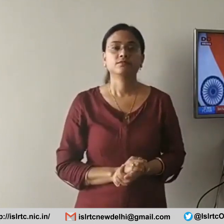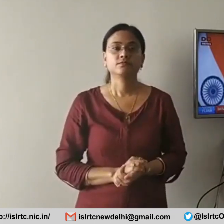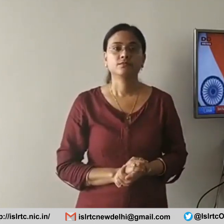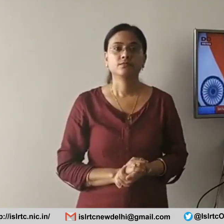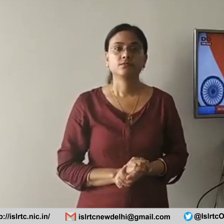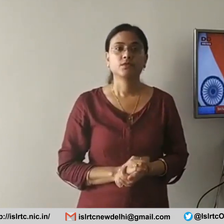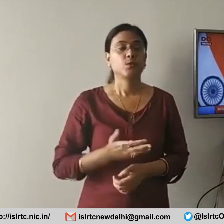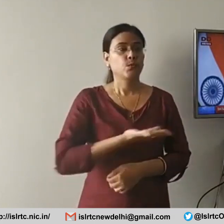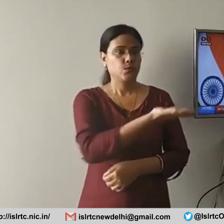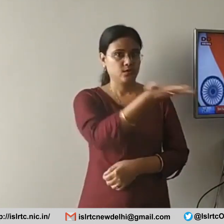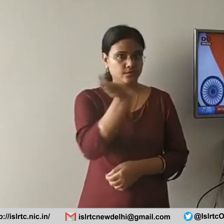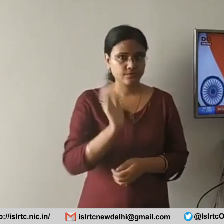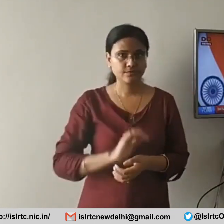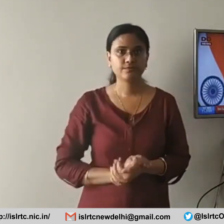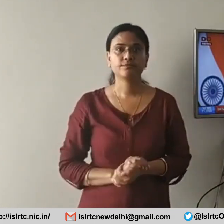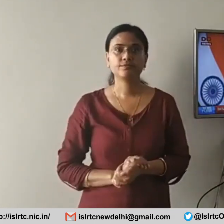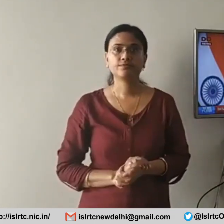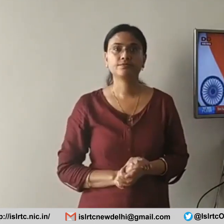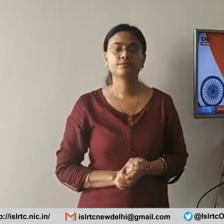साथियों,